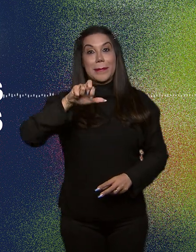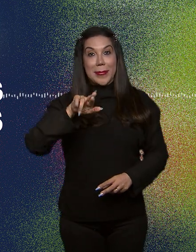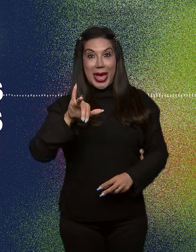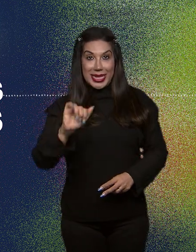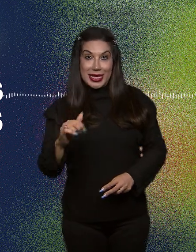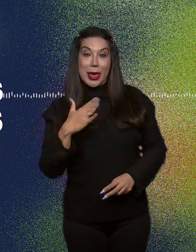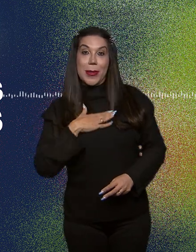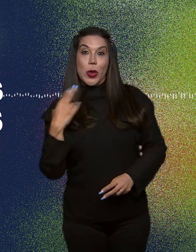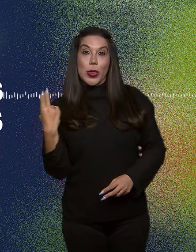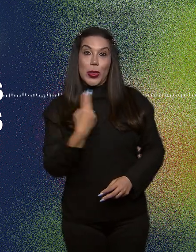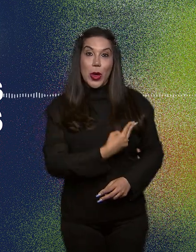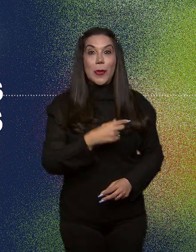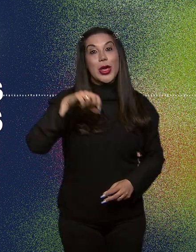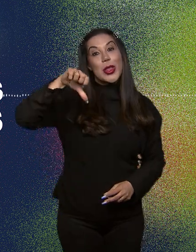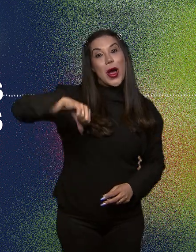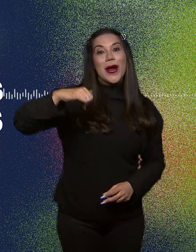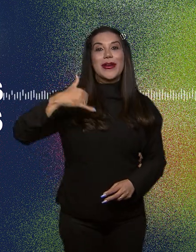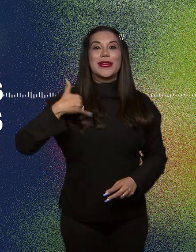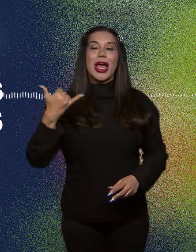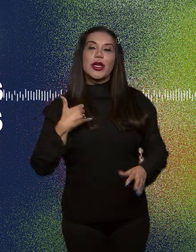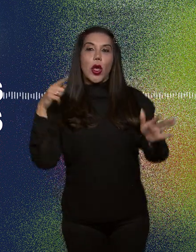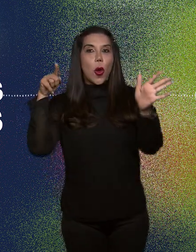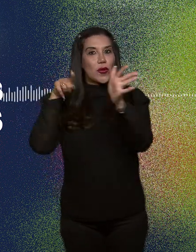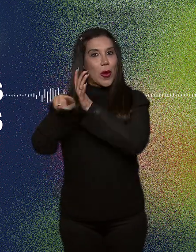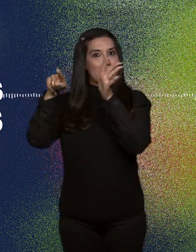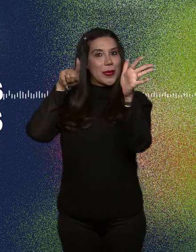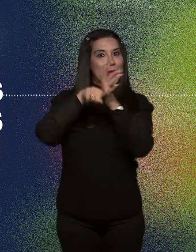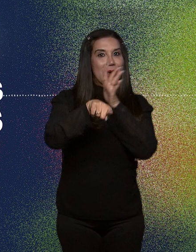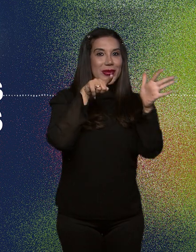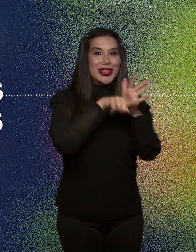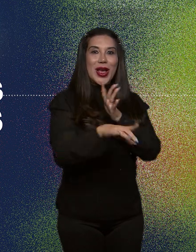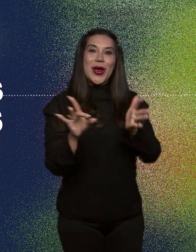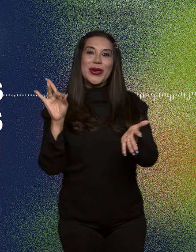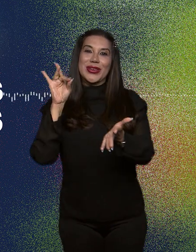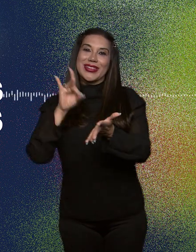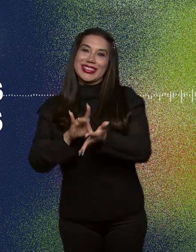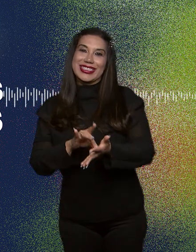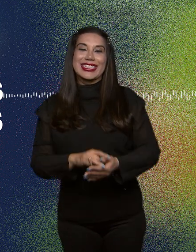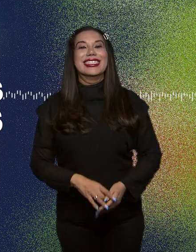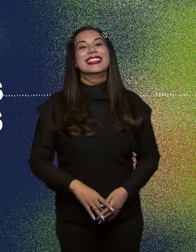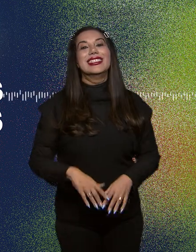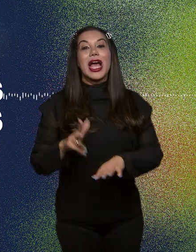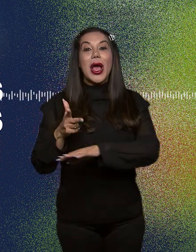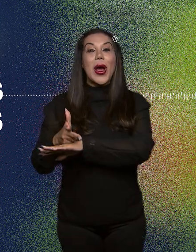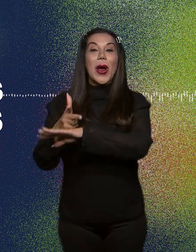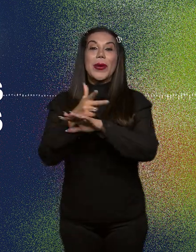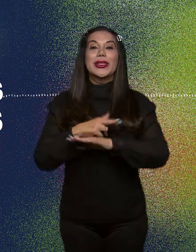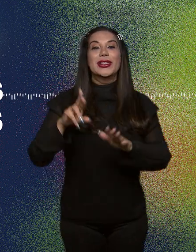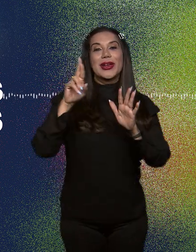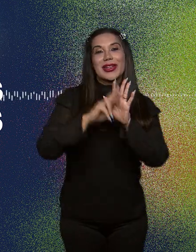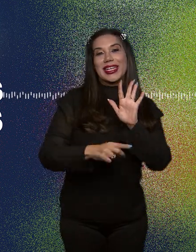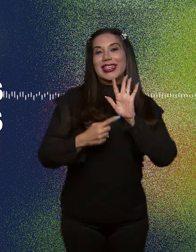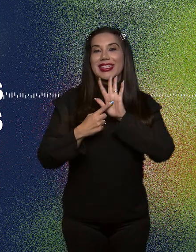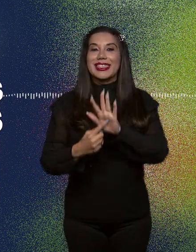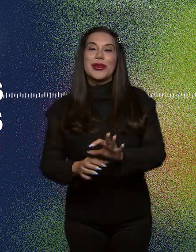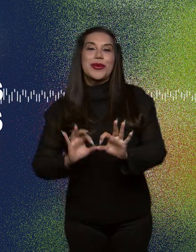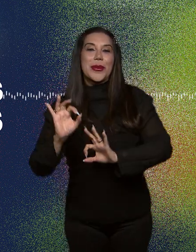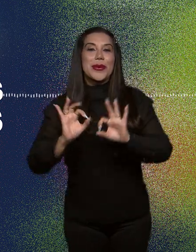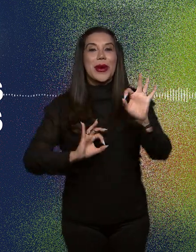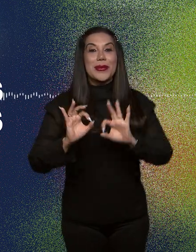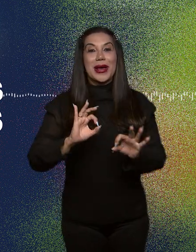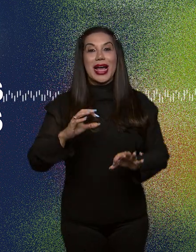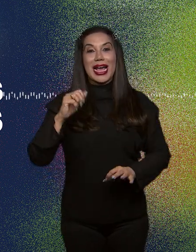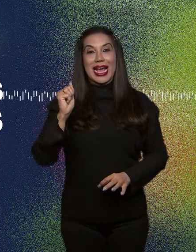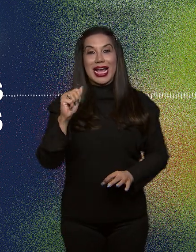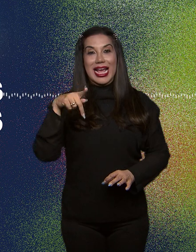Eduarda Colverde, tenho 9 anos, sou a perguntadeira oficial. A reportagem, roteiro, apresentação e montagem foram